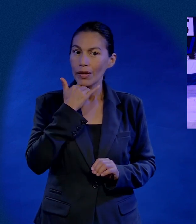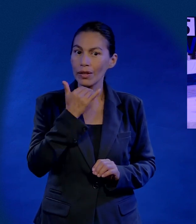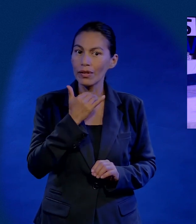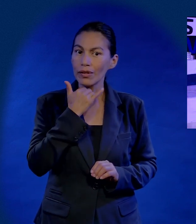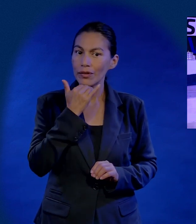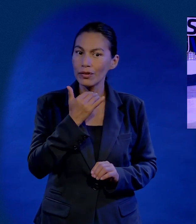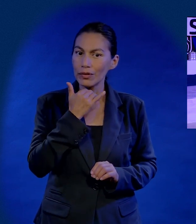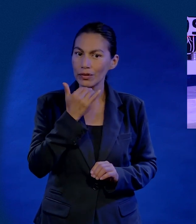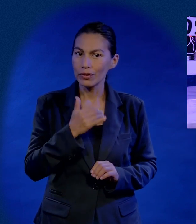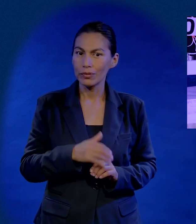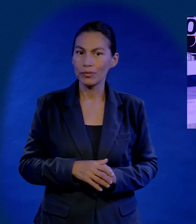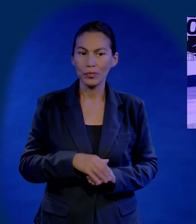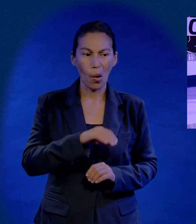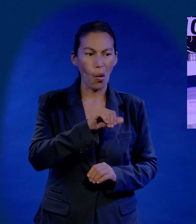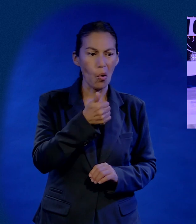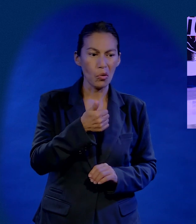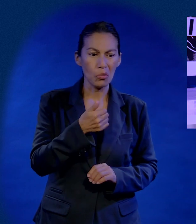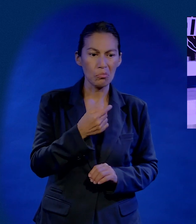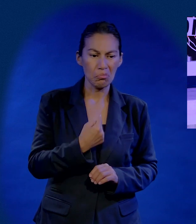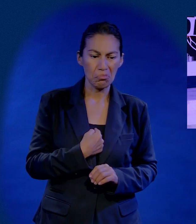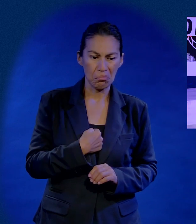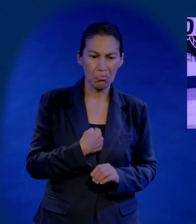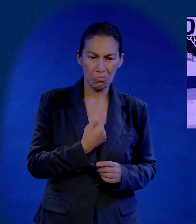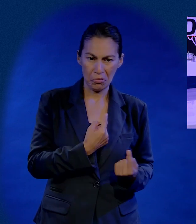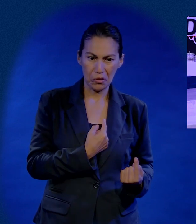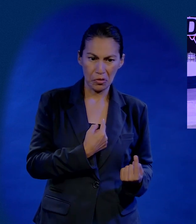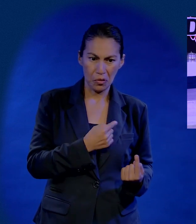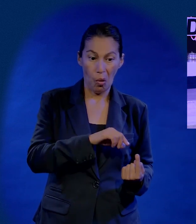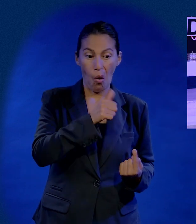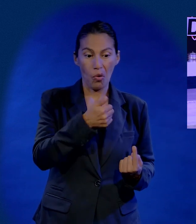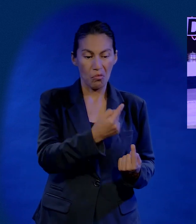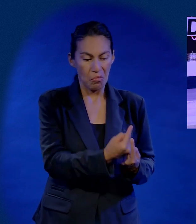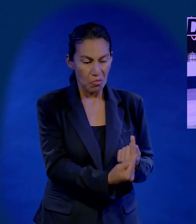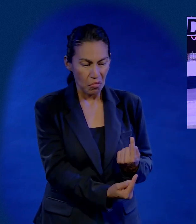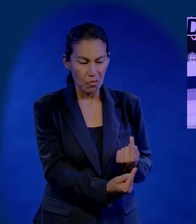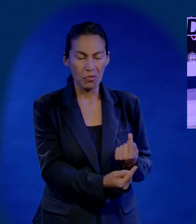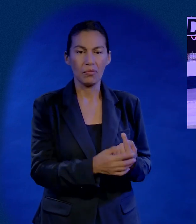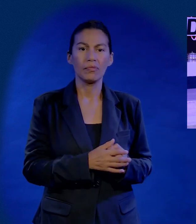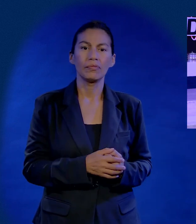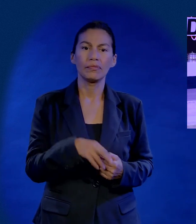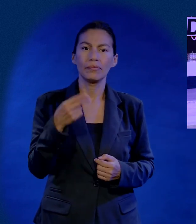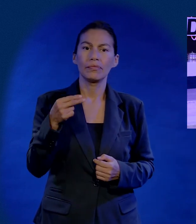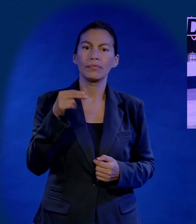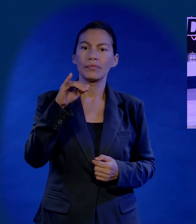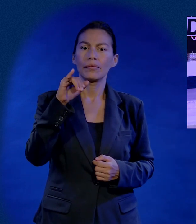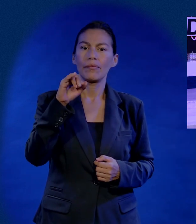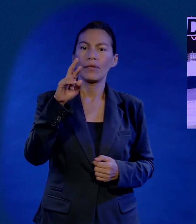Otro de los errores benditos que cometimos fue enredar en ese grupo a uno más chiquito que yo.